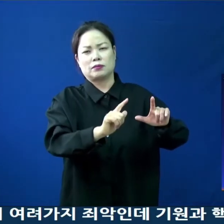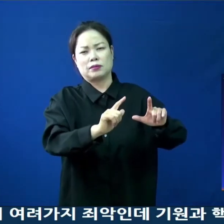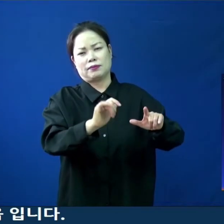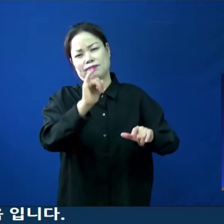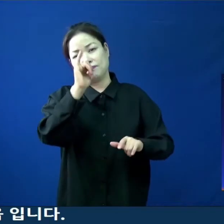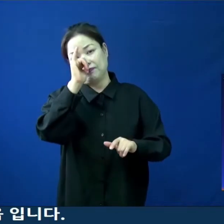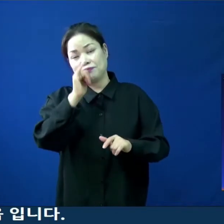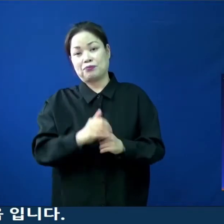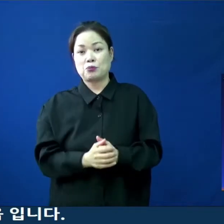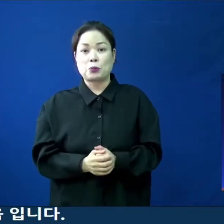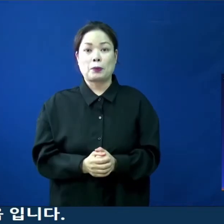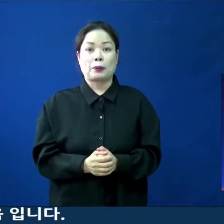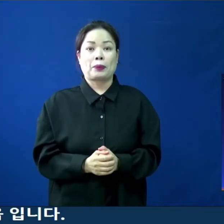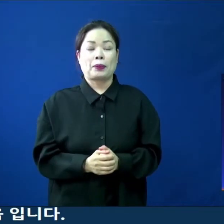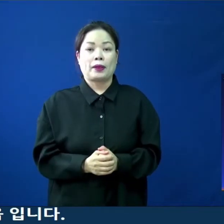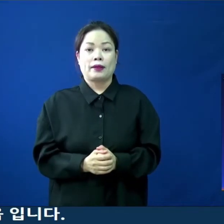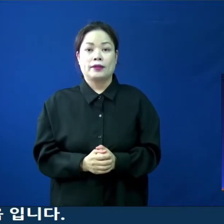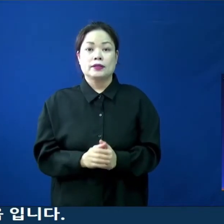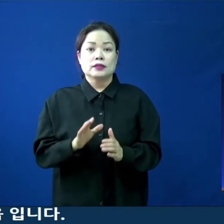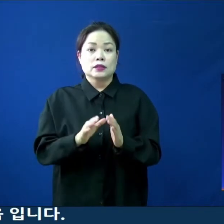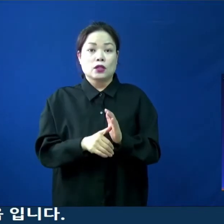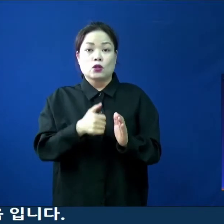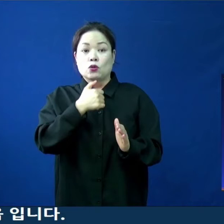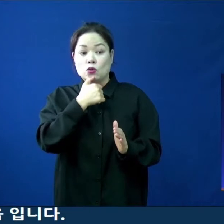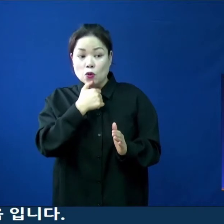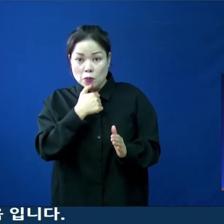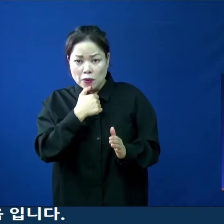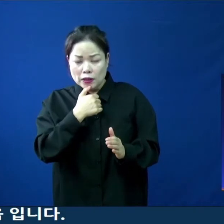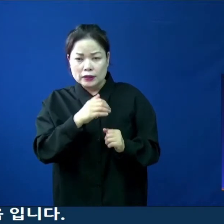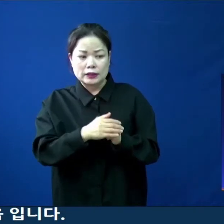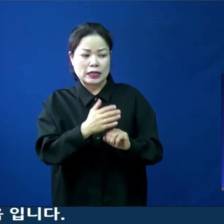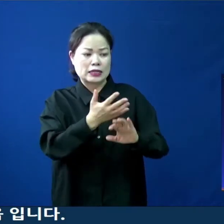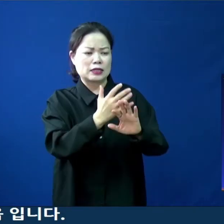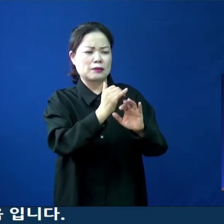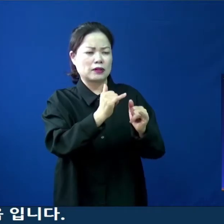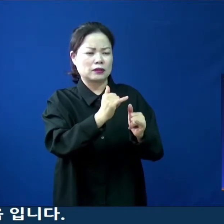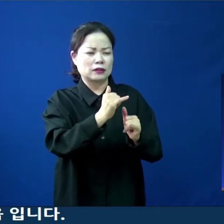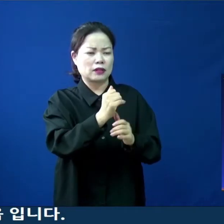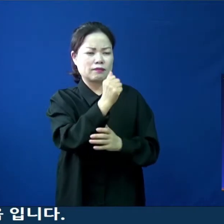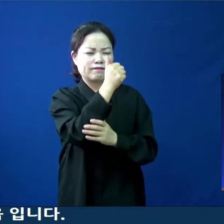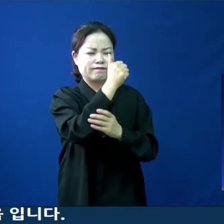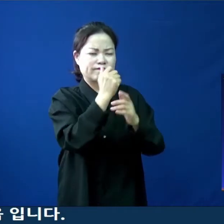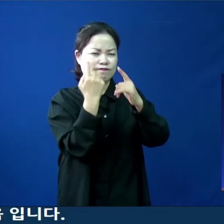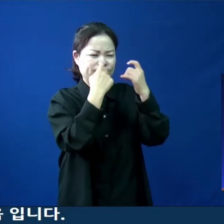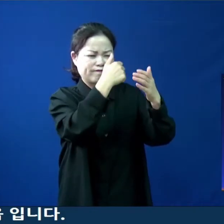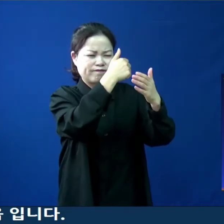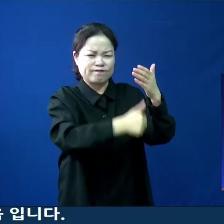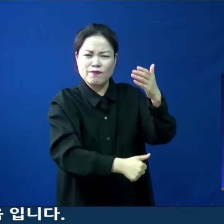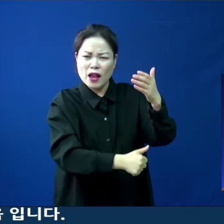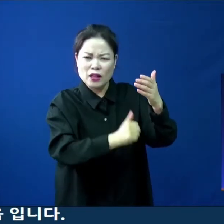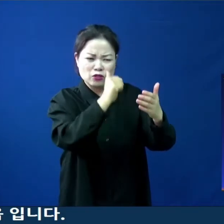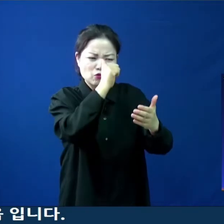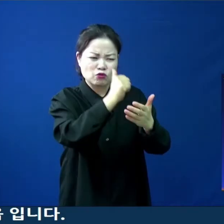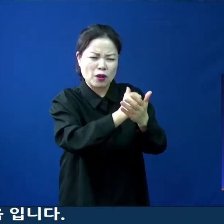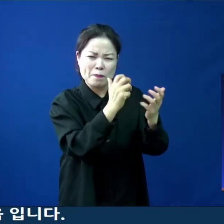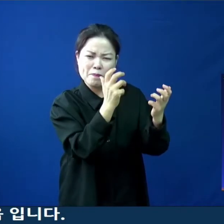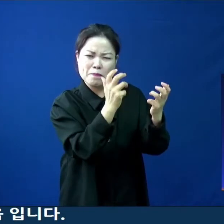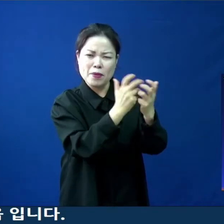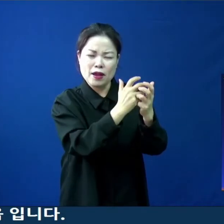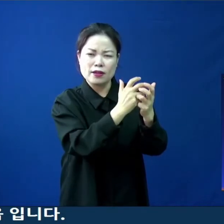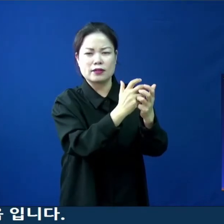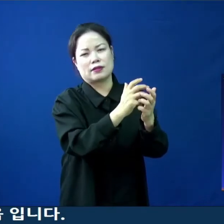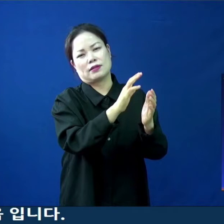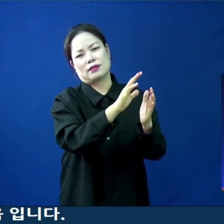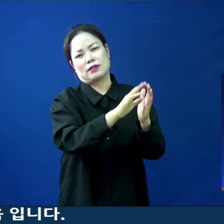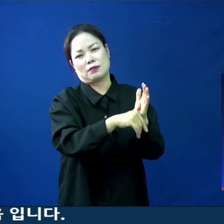그려주고 있는 것이죠. 그 당시 로마 제국의 이방인들의 부패하고 타락한 삶 가운데 만연해 있던